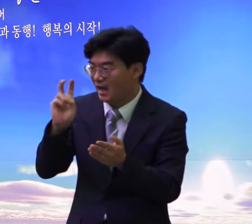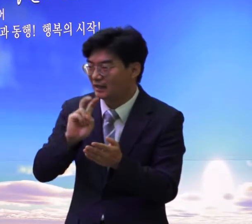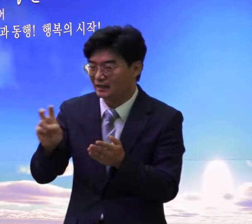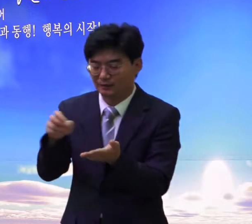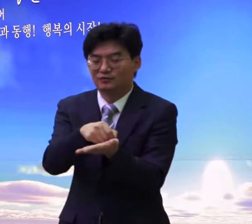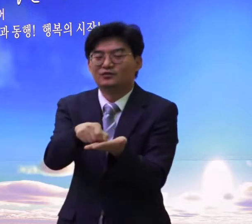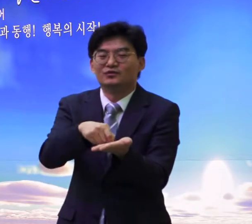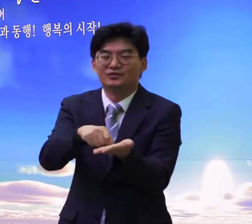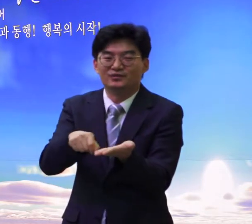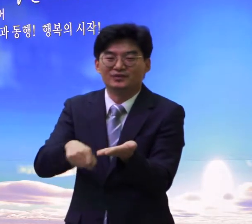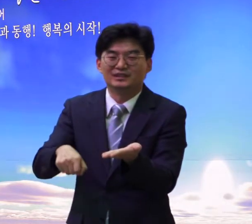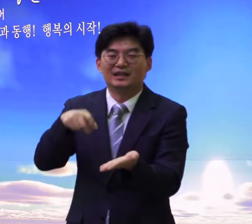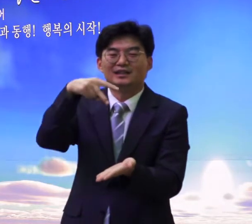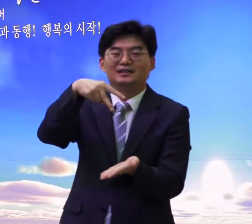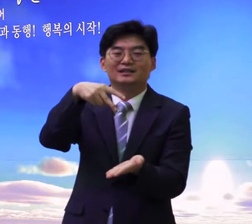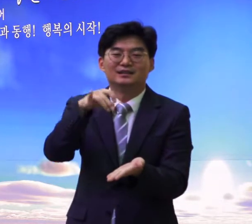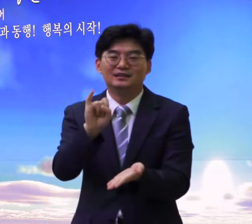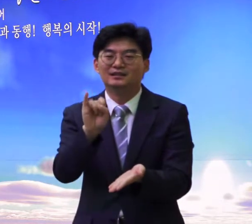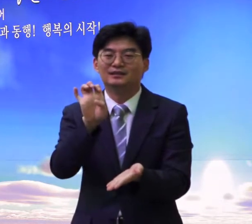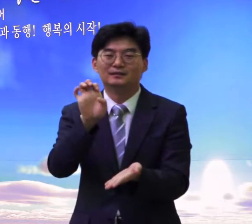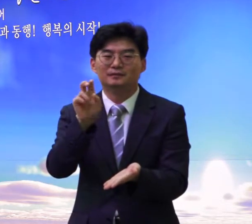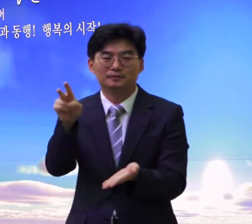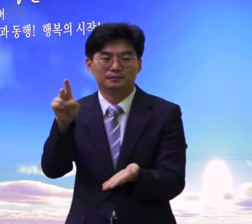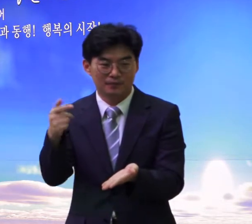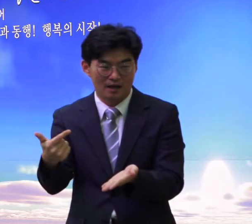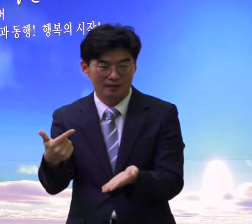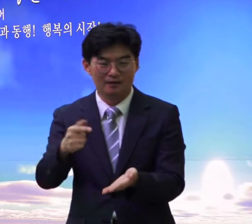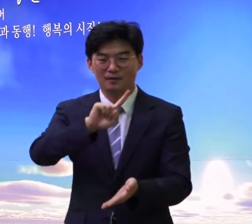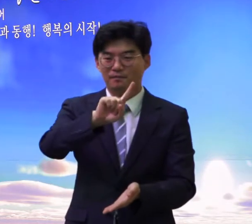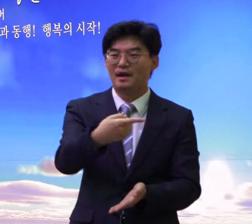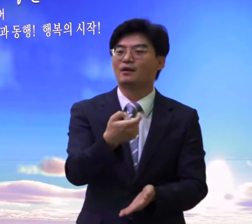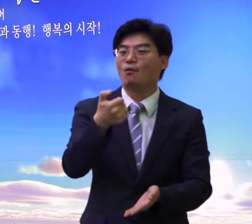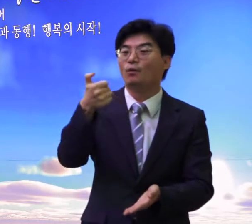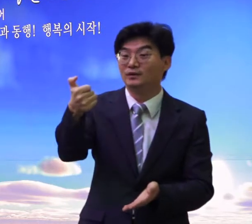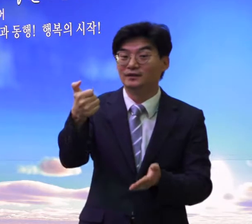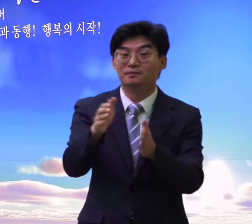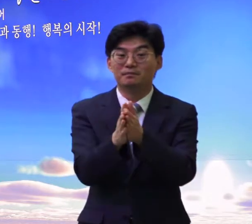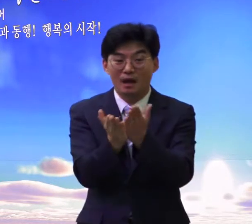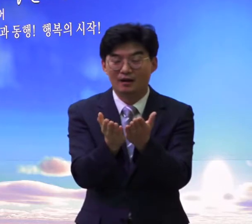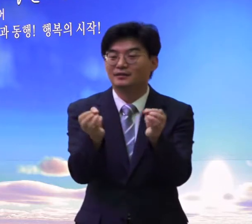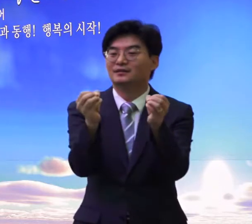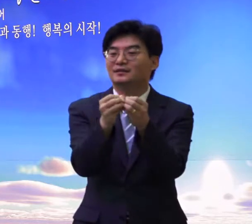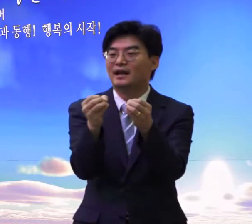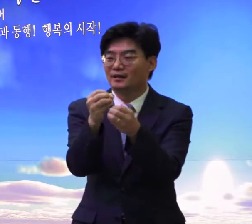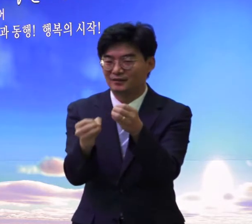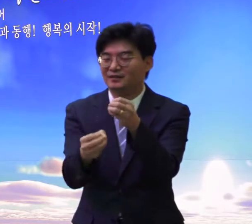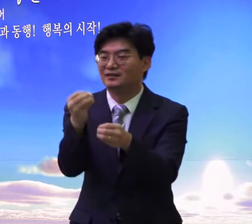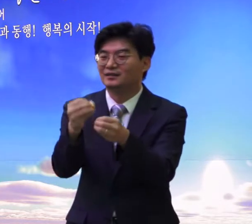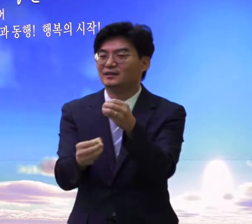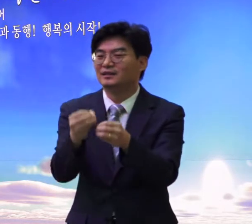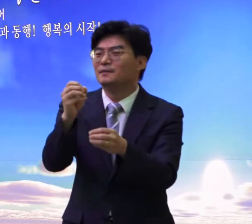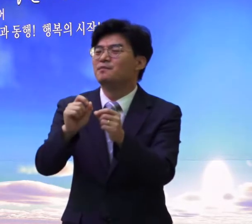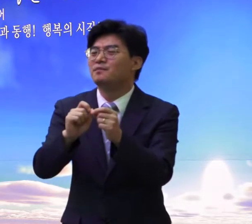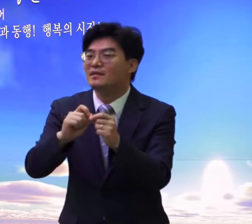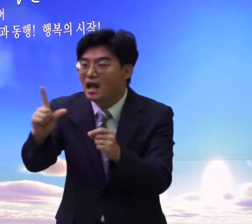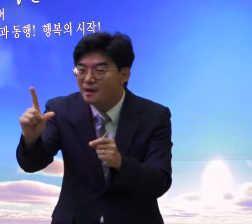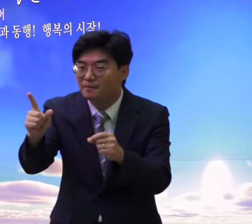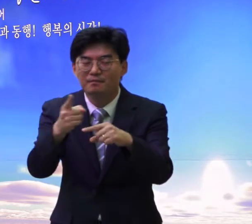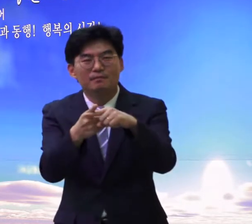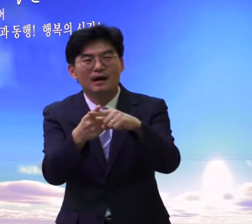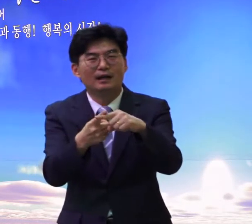시편인데요. 시편이 150편까지 있죠. 그 150편까지 있는 시편 중에서 거의 절반 가까이나